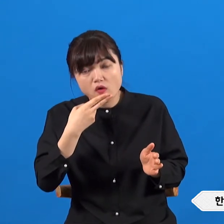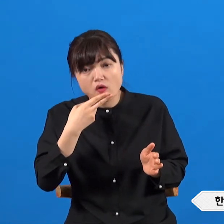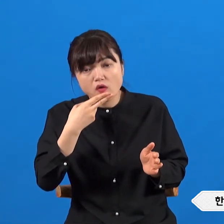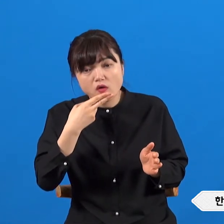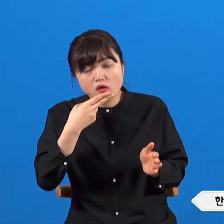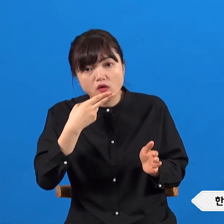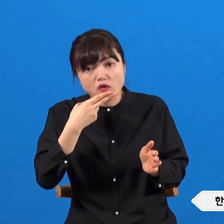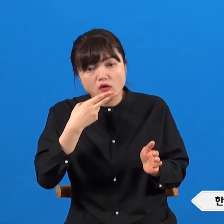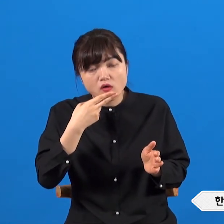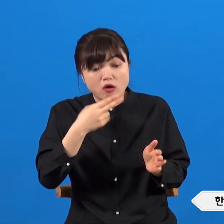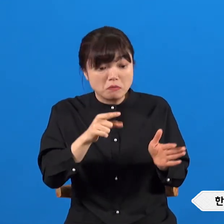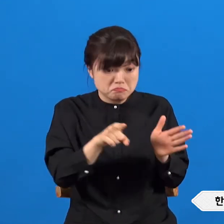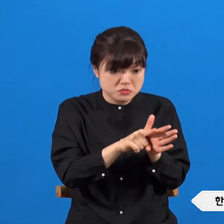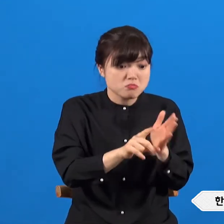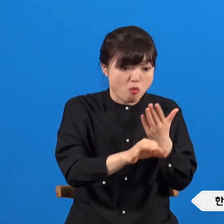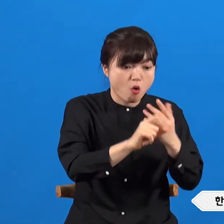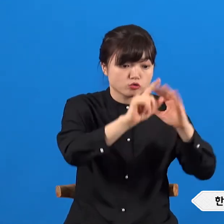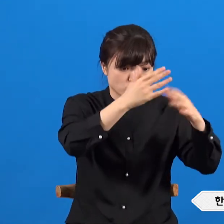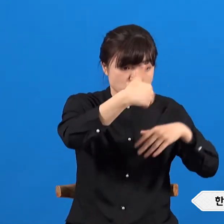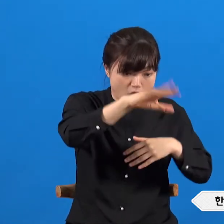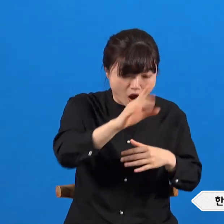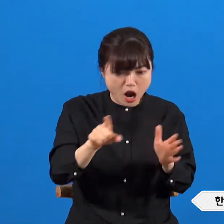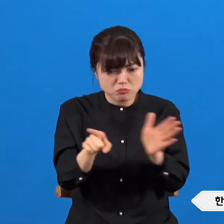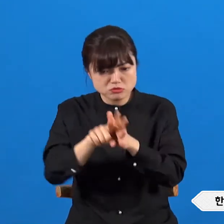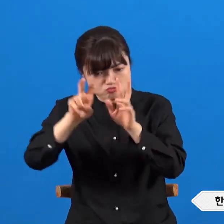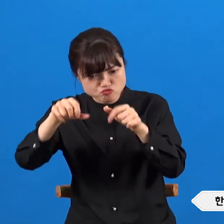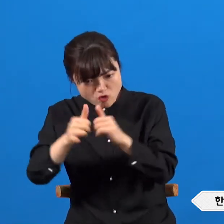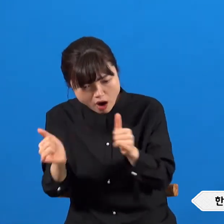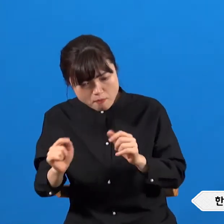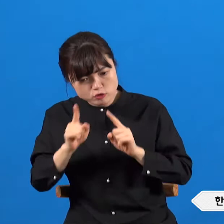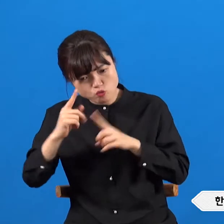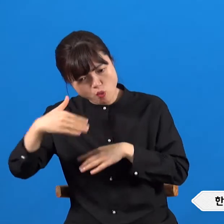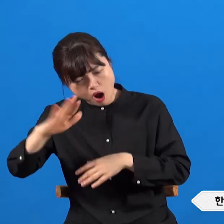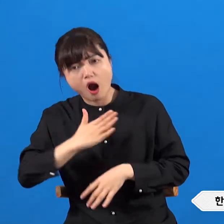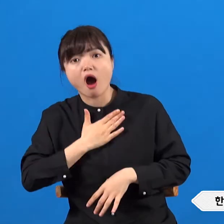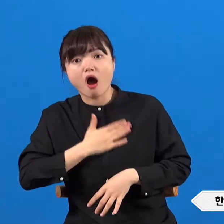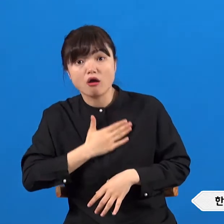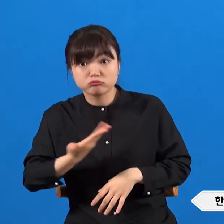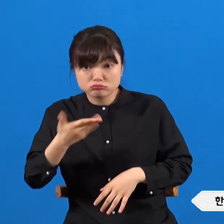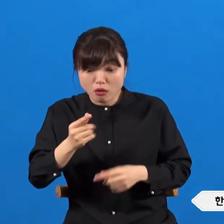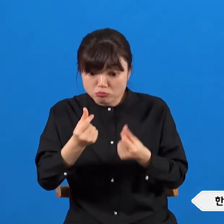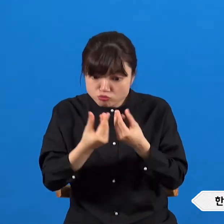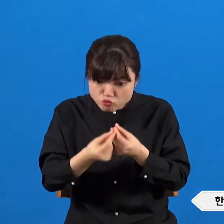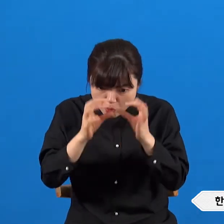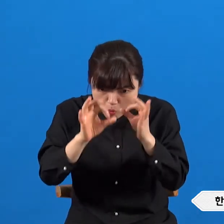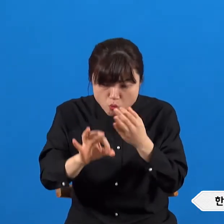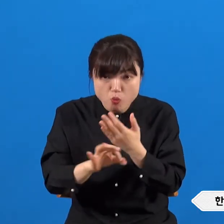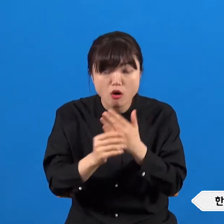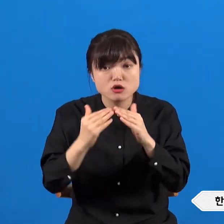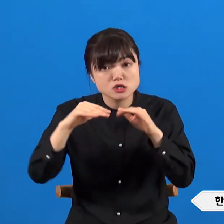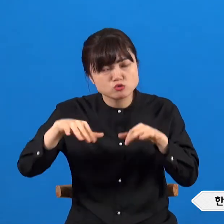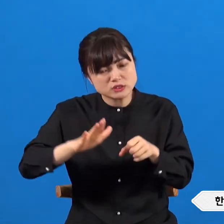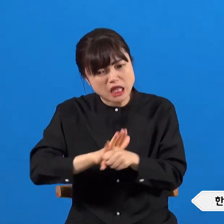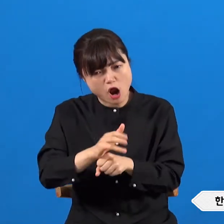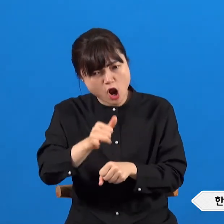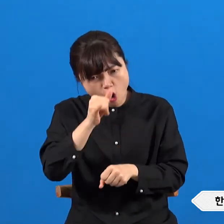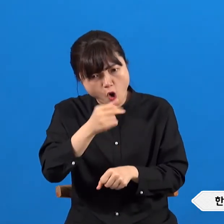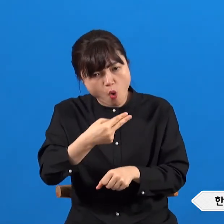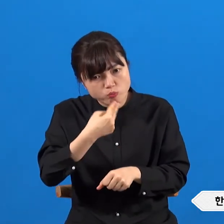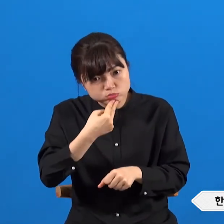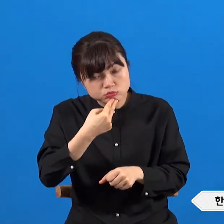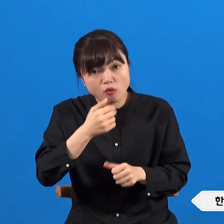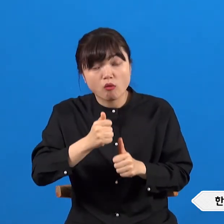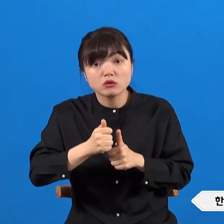따라 천국 가고 지옥 가는 것으로 알고 있습니다. 그런데 오늘 비유에서는 이웃 사랑을 했느냐 안